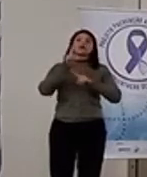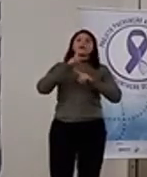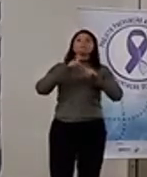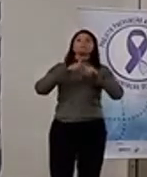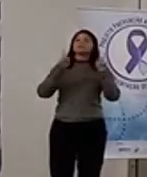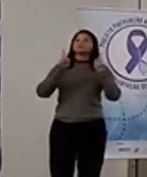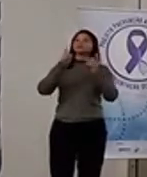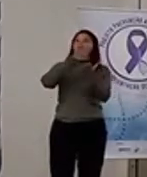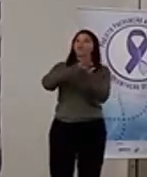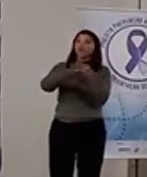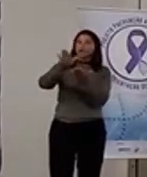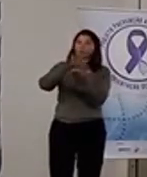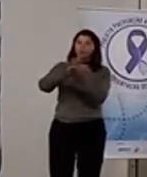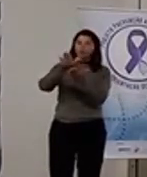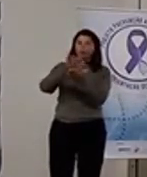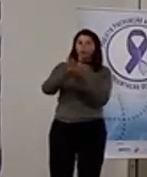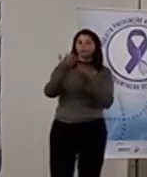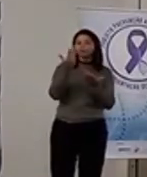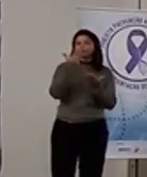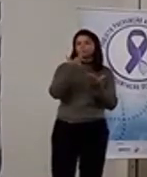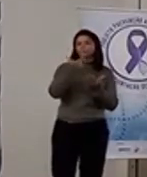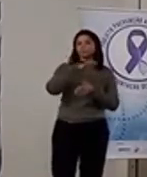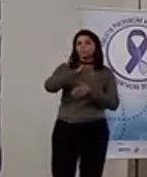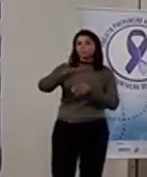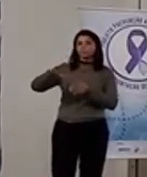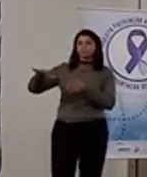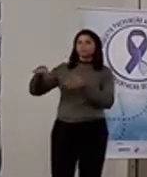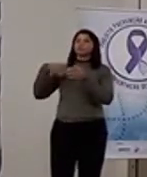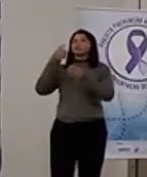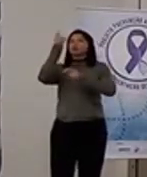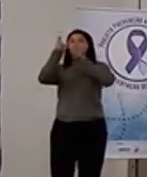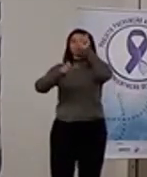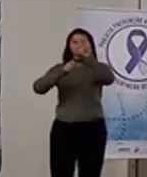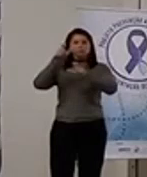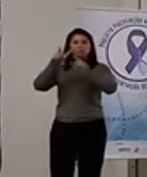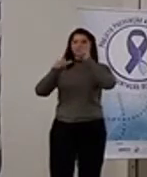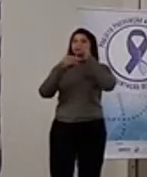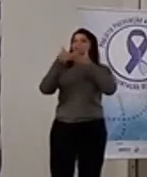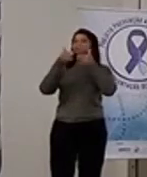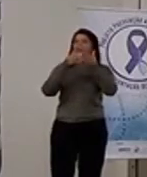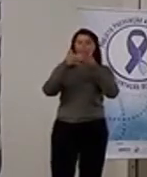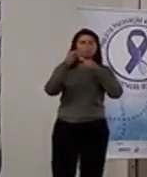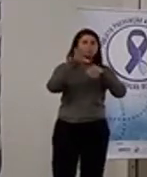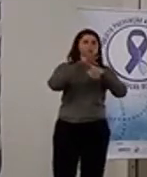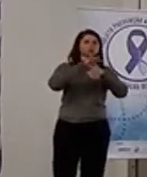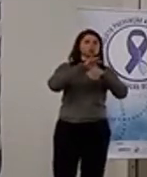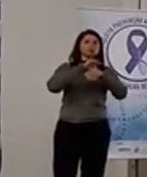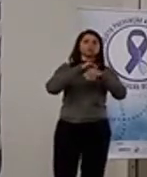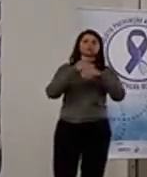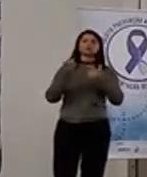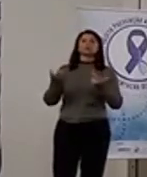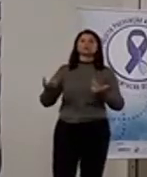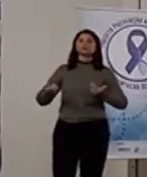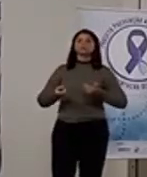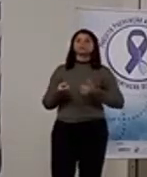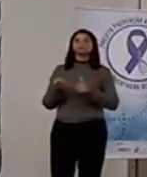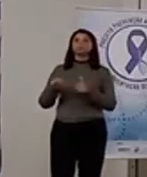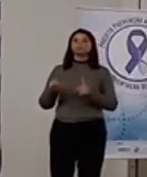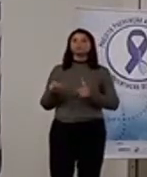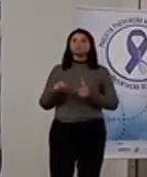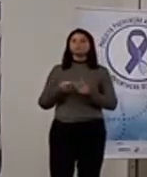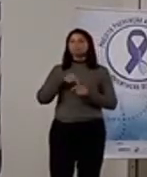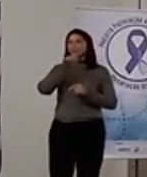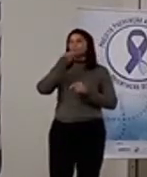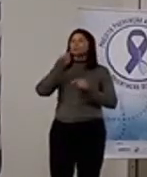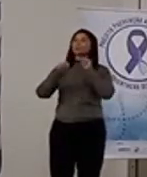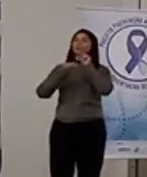gastos com o paciente. Então, isso pode afetar muito os ganhos familiares. Outro ponto que eles colocam aqui é